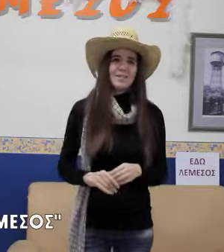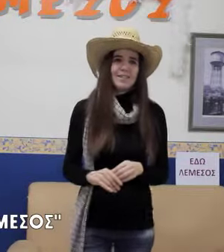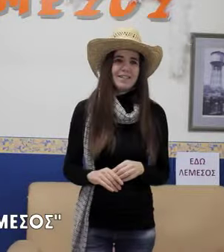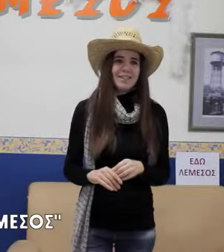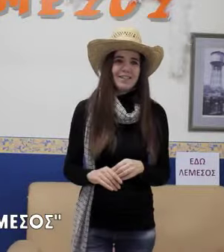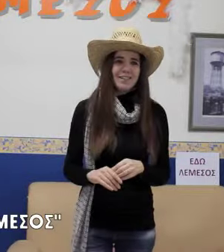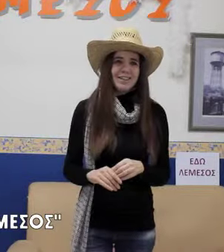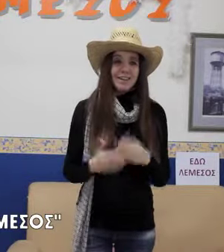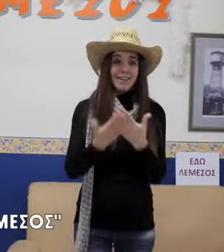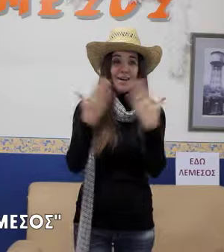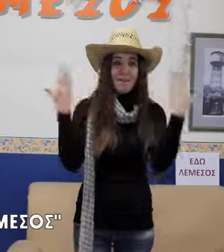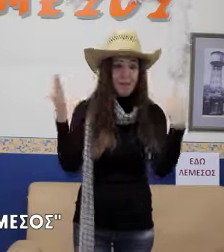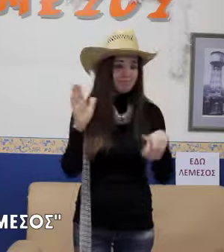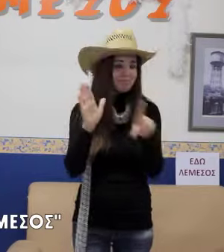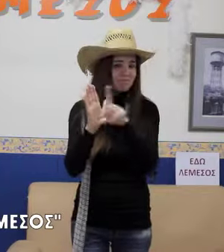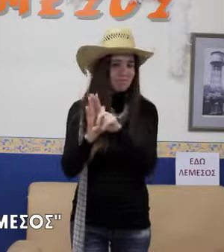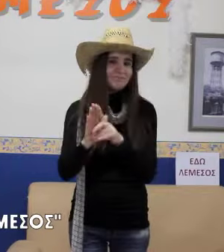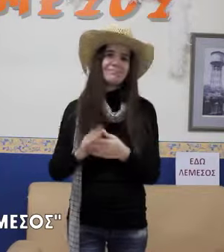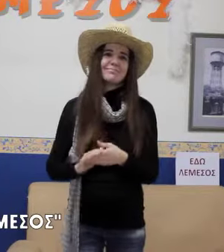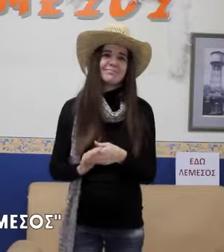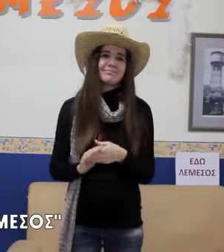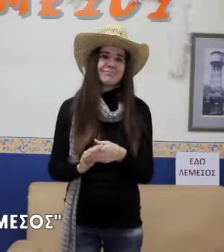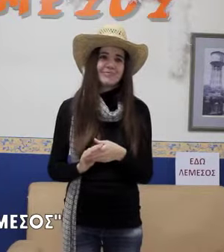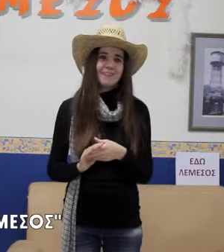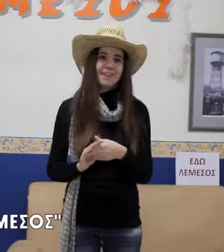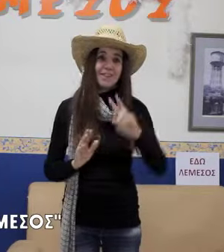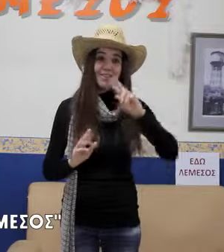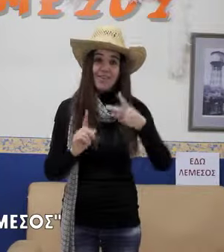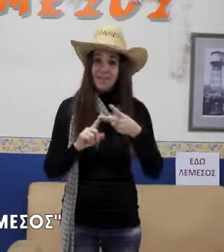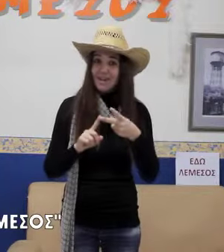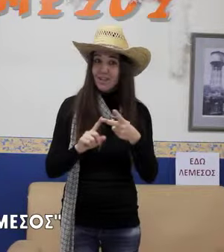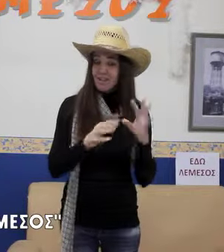Η εφημερίδα Λεμεσός για δεύτερη συνεχή χρονιά